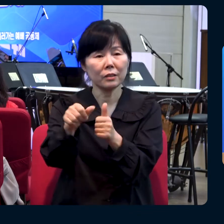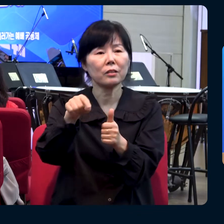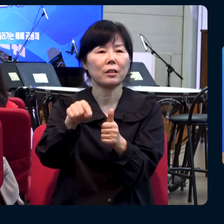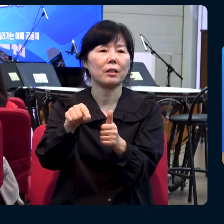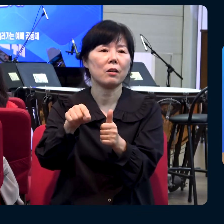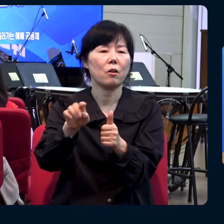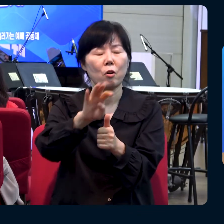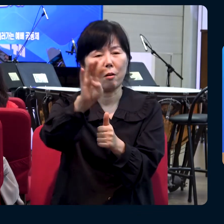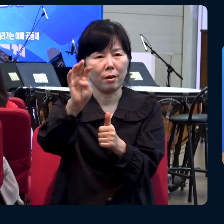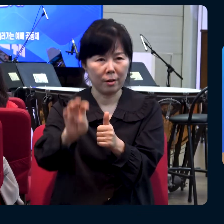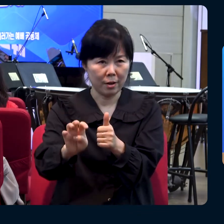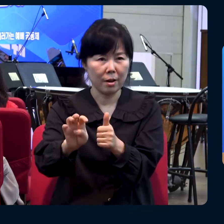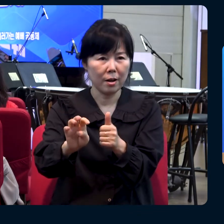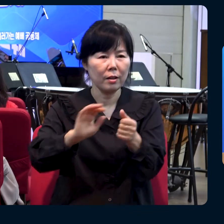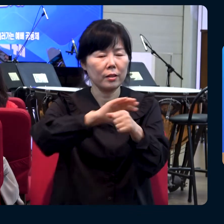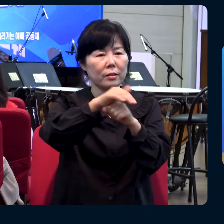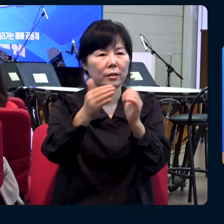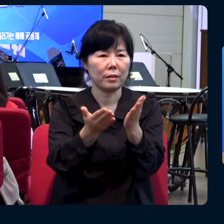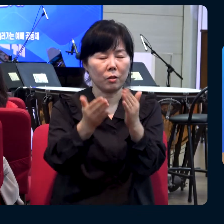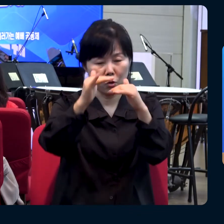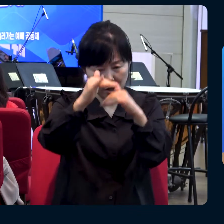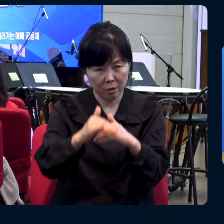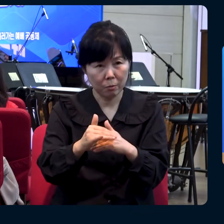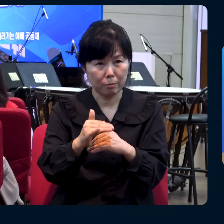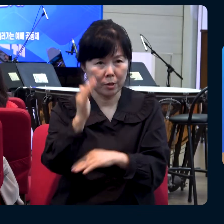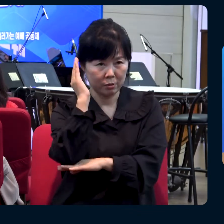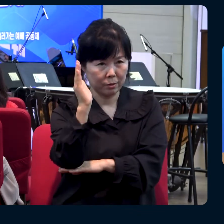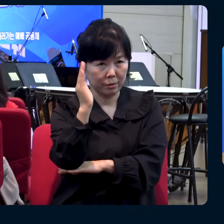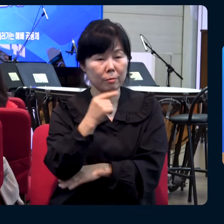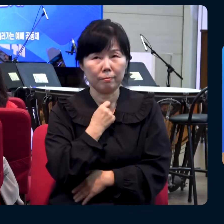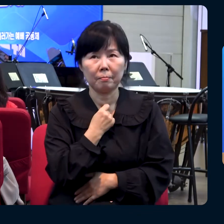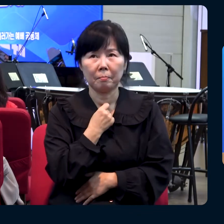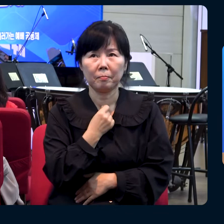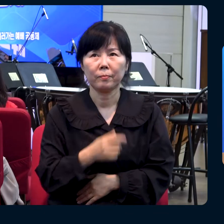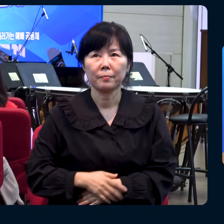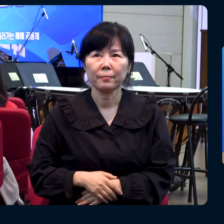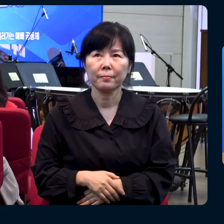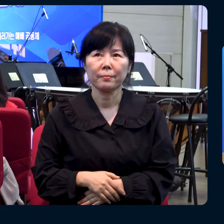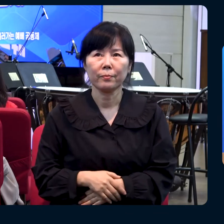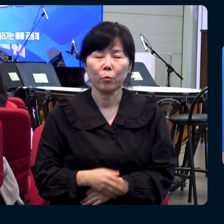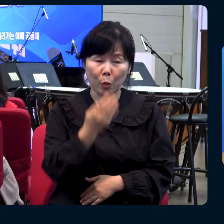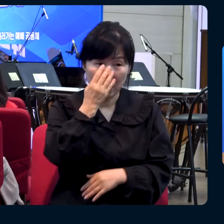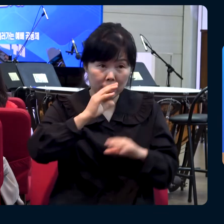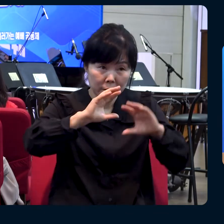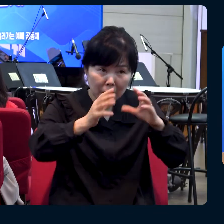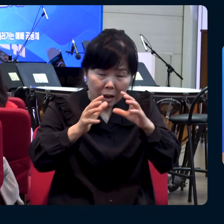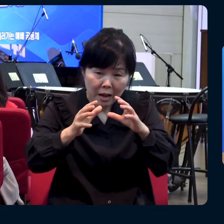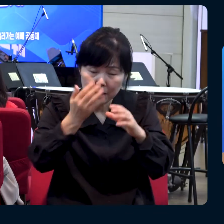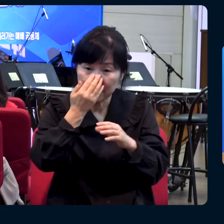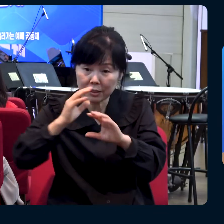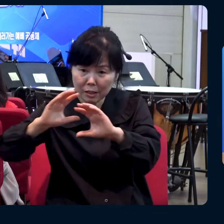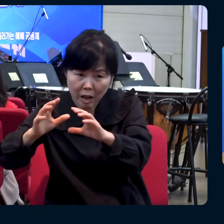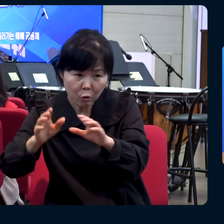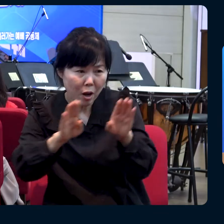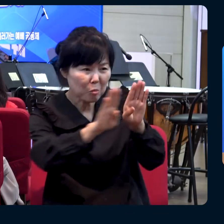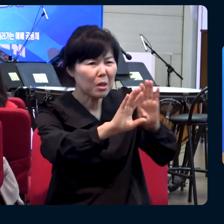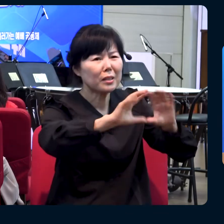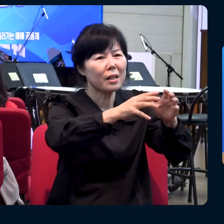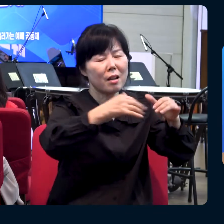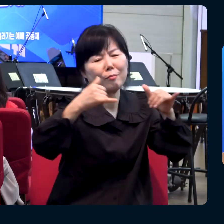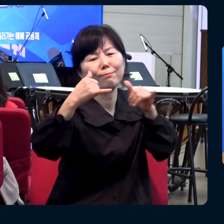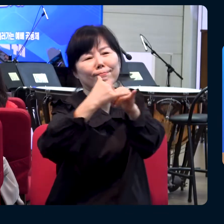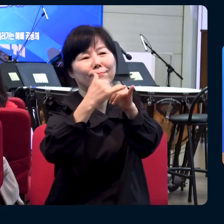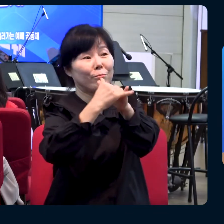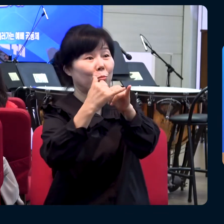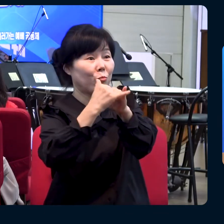무엇인가를 성경에 있는 말씀을 통해서 좀 나눠보려고 합니다. 배경은 이렇습니다. 이스라엘은 블레셋과 늘 전쟁 속에